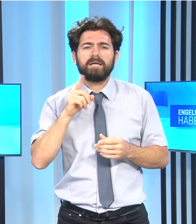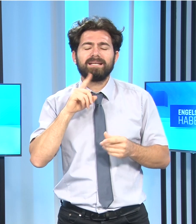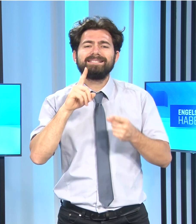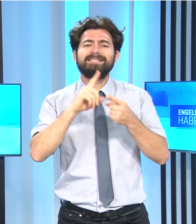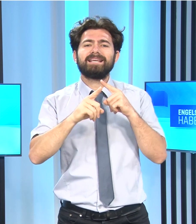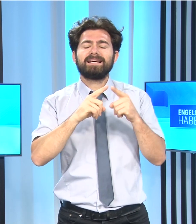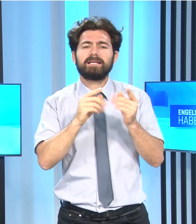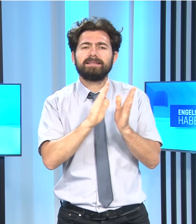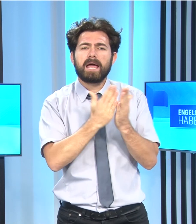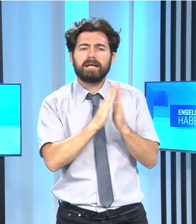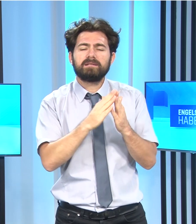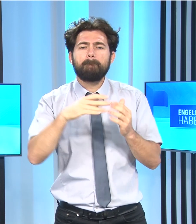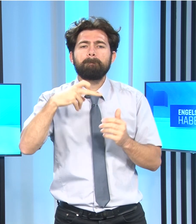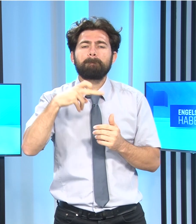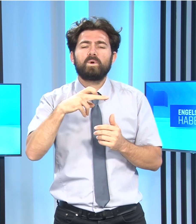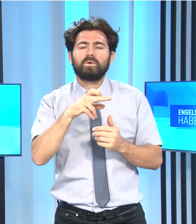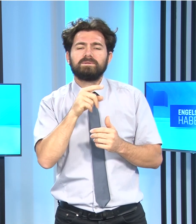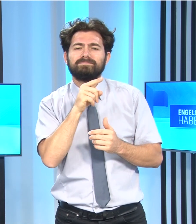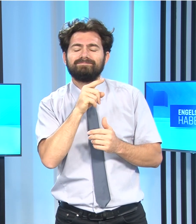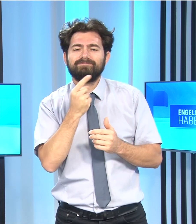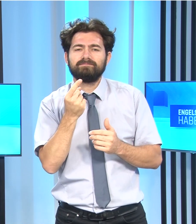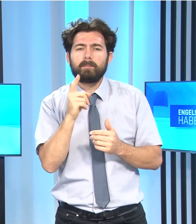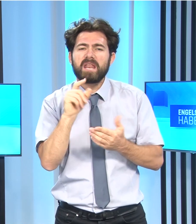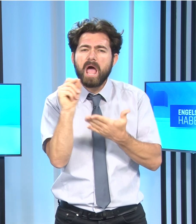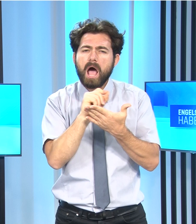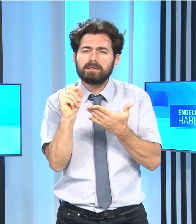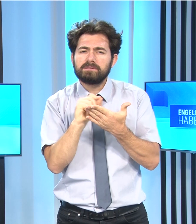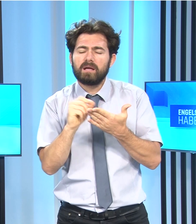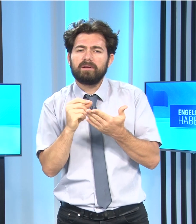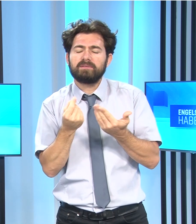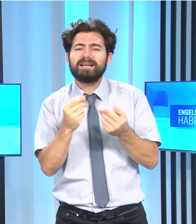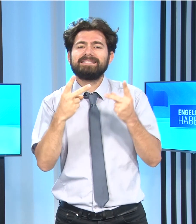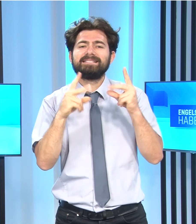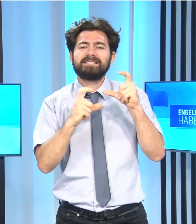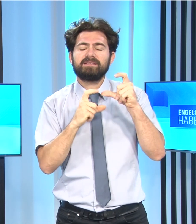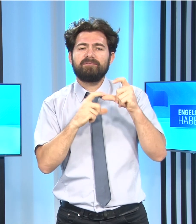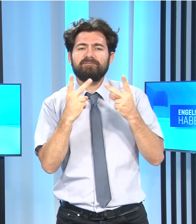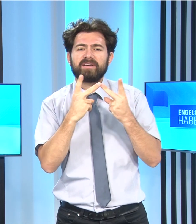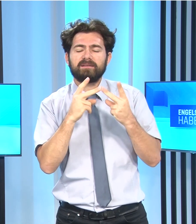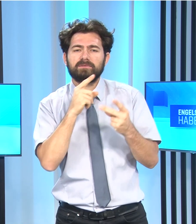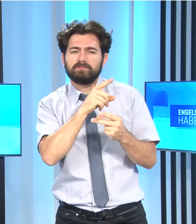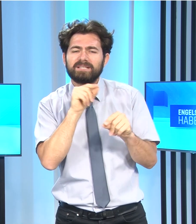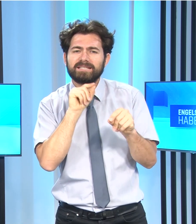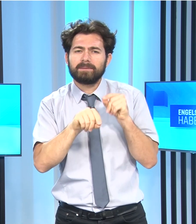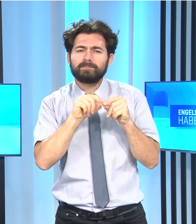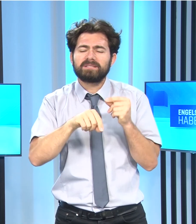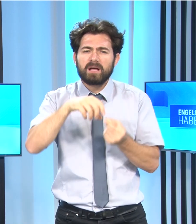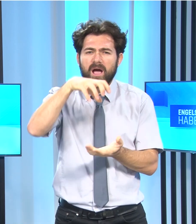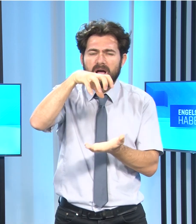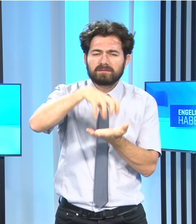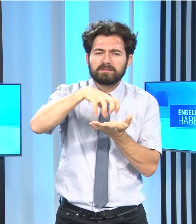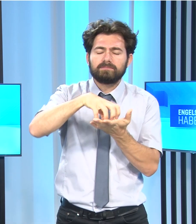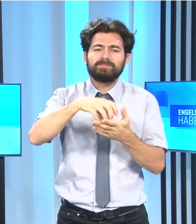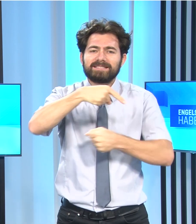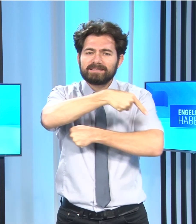İngiliz siyaset dergisi Politics Home'da bir yazı kaleme alan Sammy Wilson, Kıbrıs